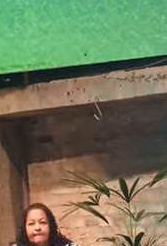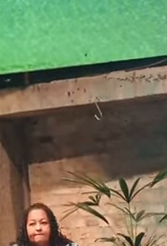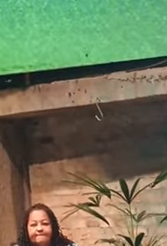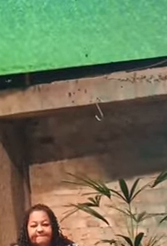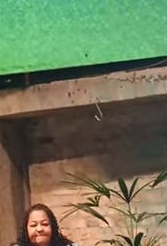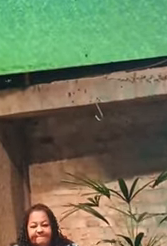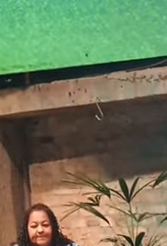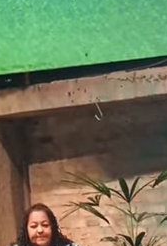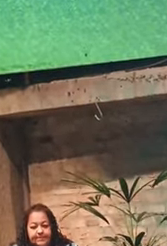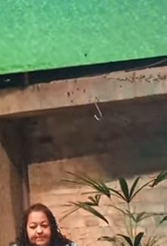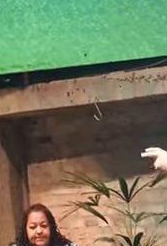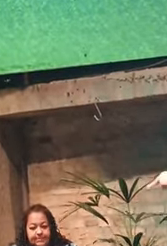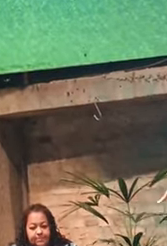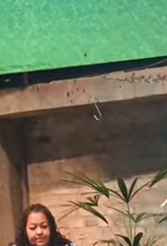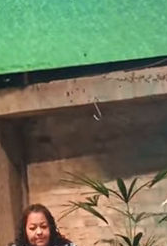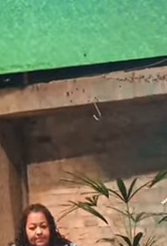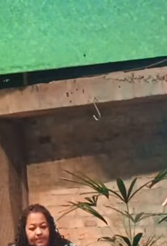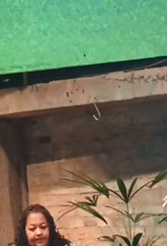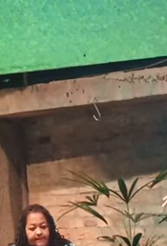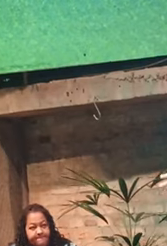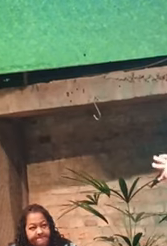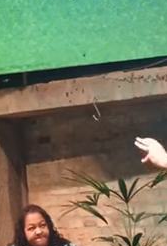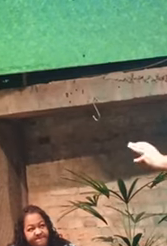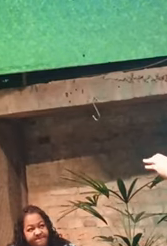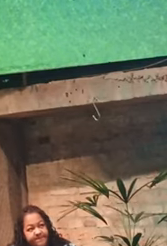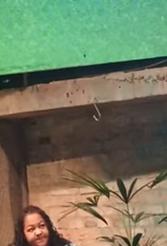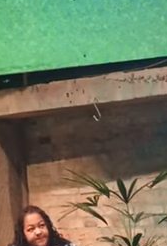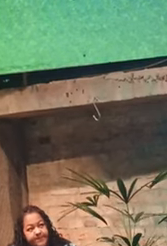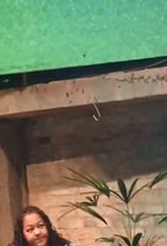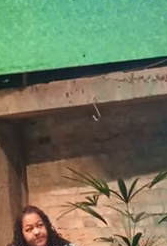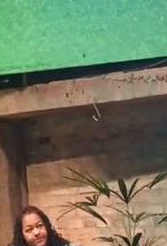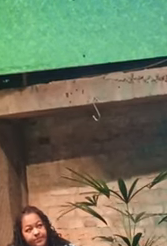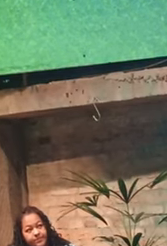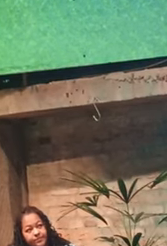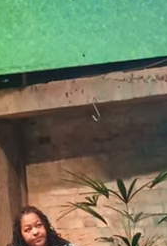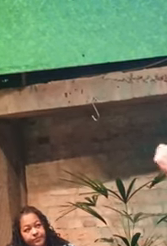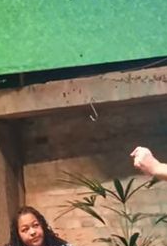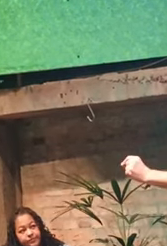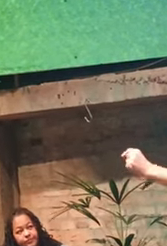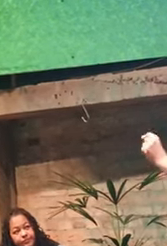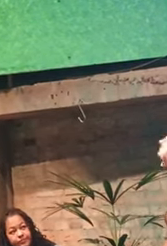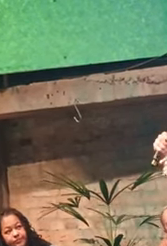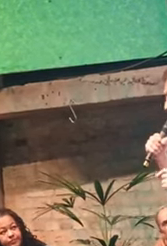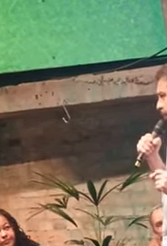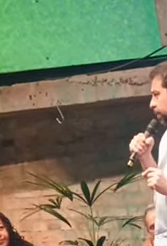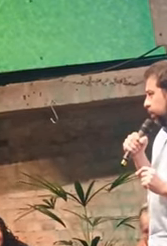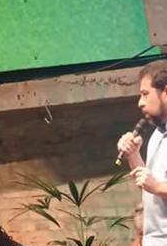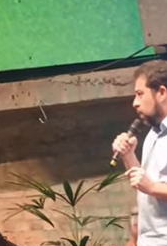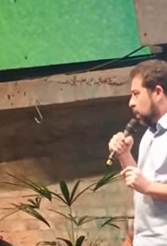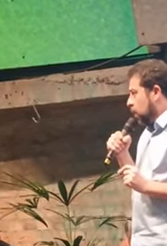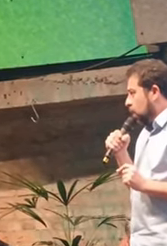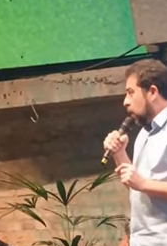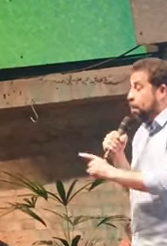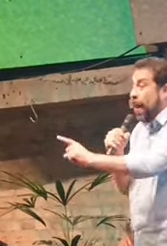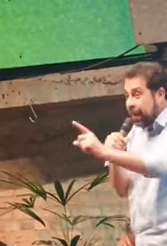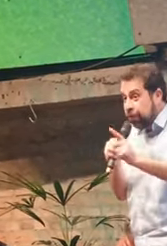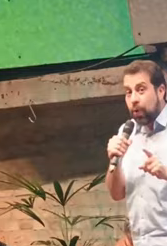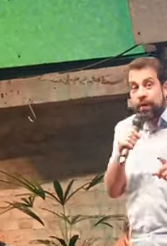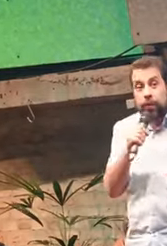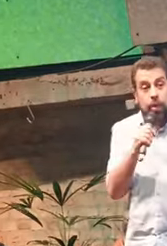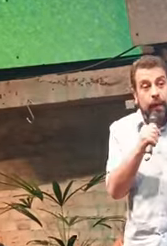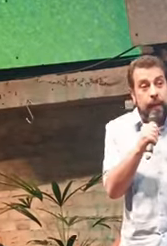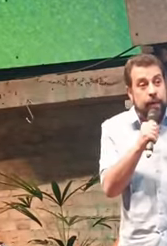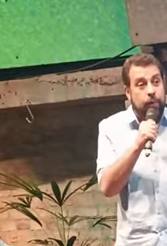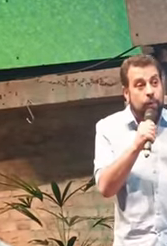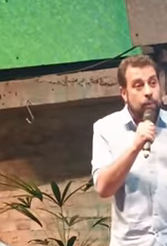não é reciclável, o reciclável e o orgânico. Vamos pegar o orgânico. E parte